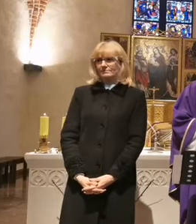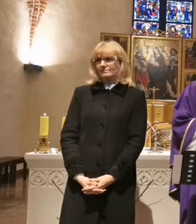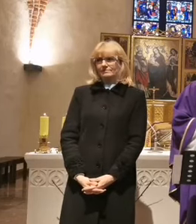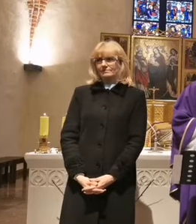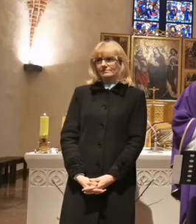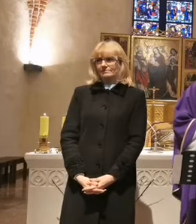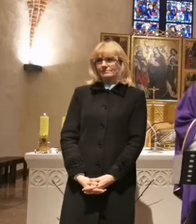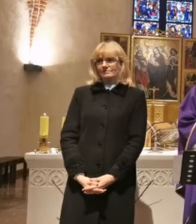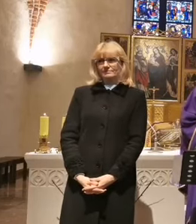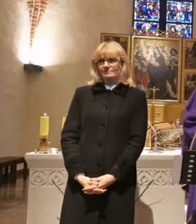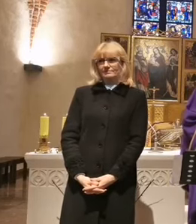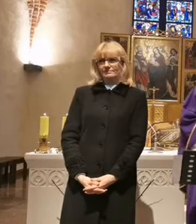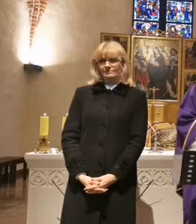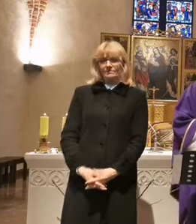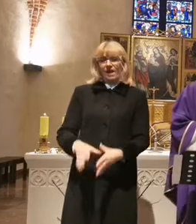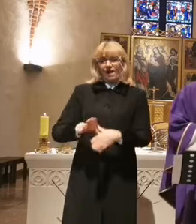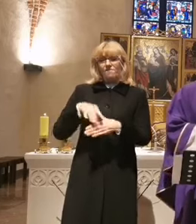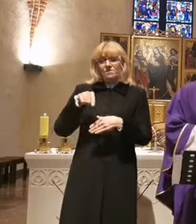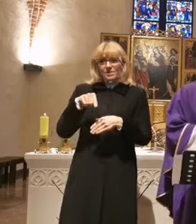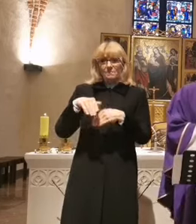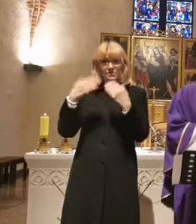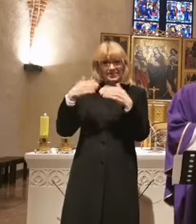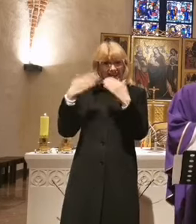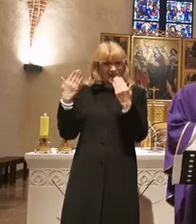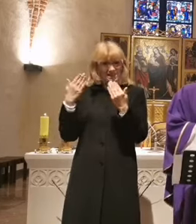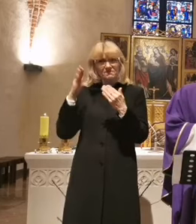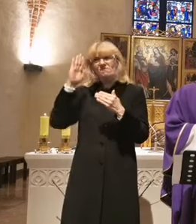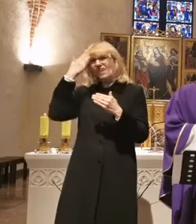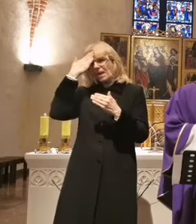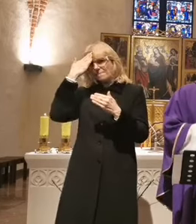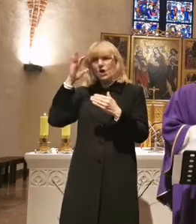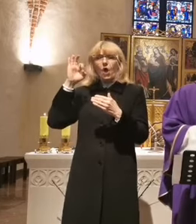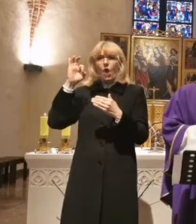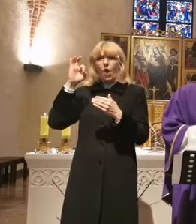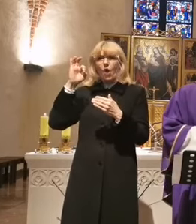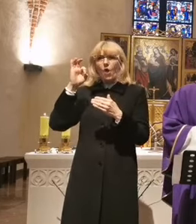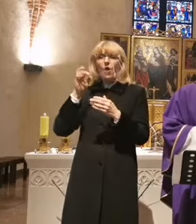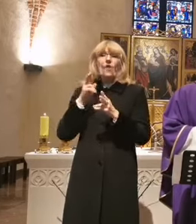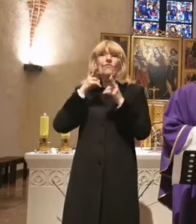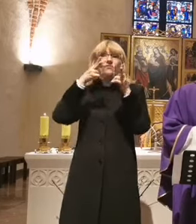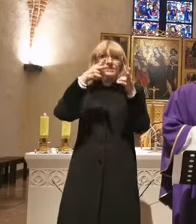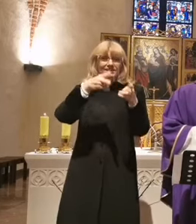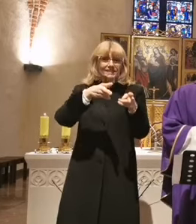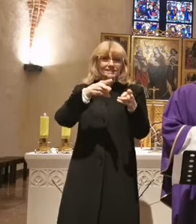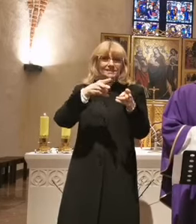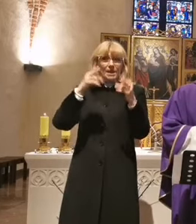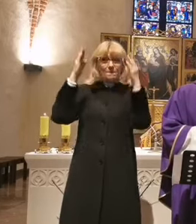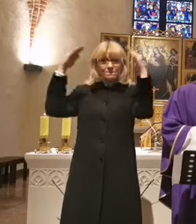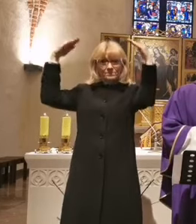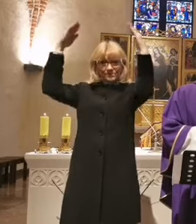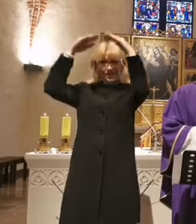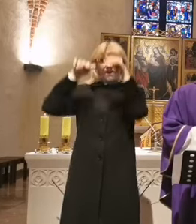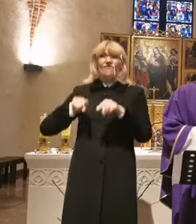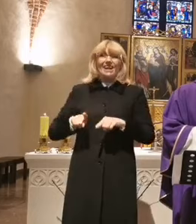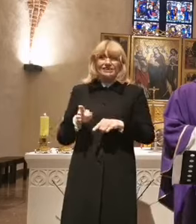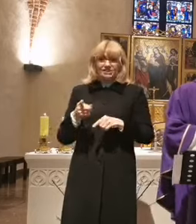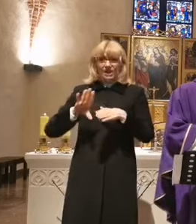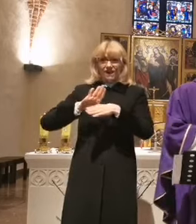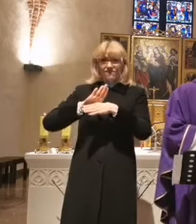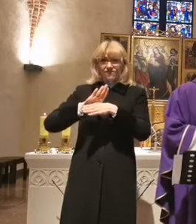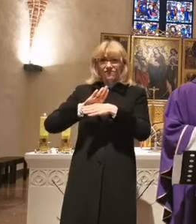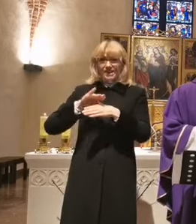Iran. W tych dniach wiemy o wizycie Jana Pawła, papieża Franciszka w Iraku.